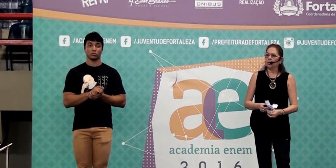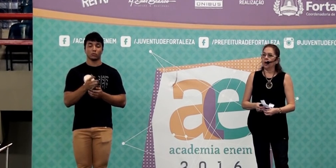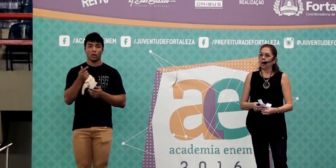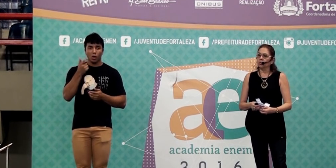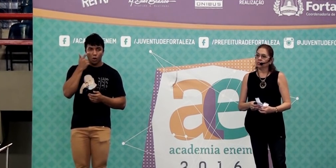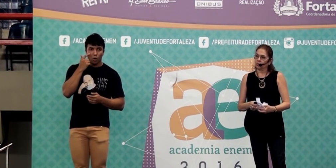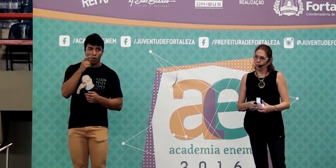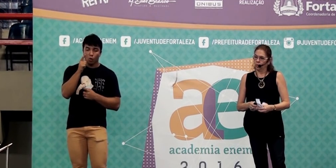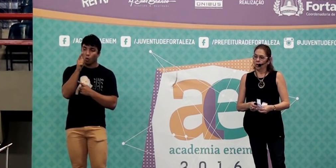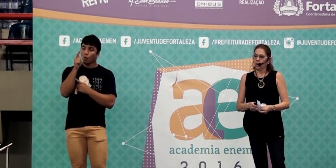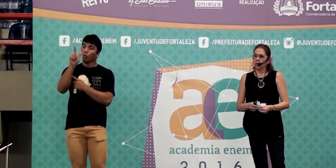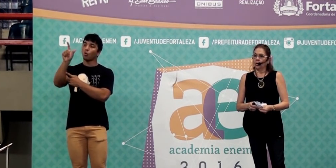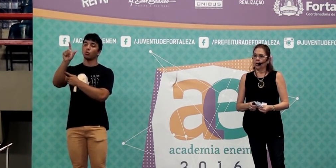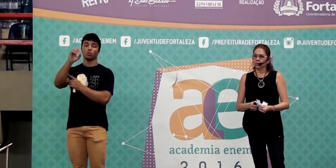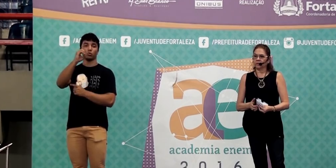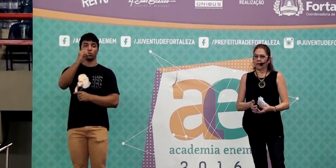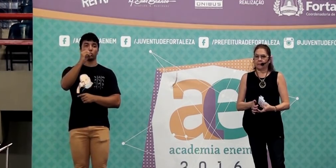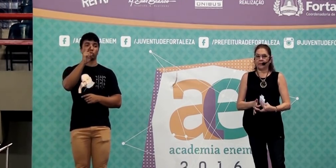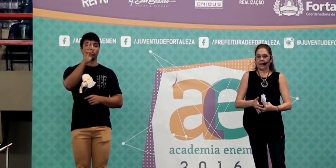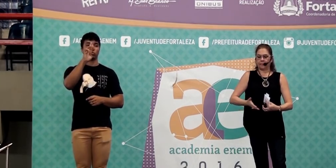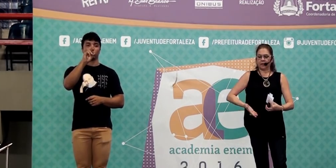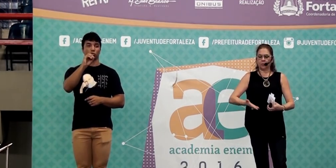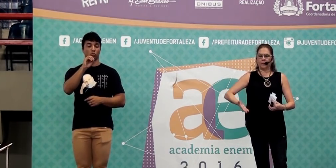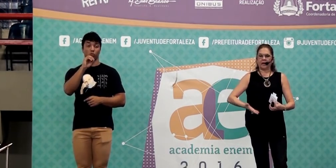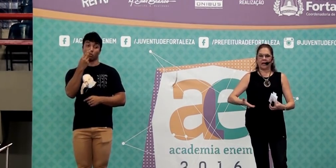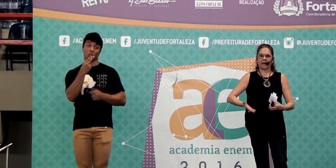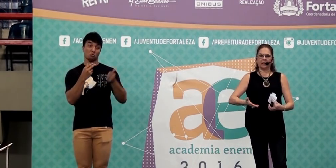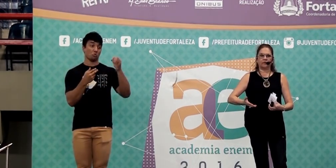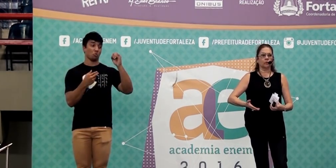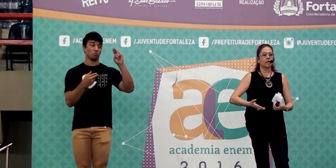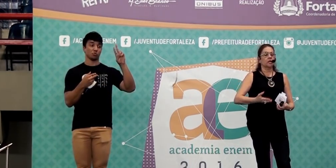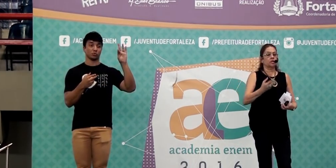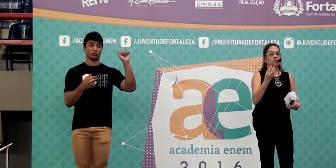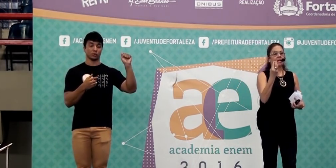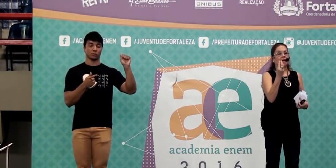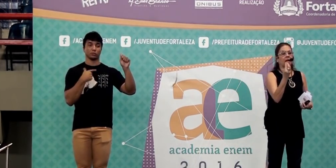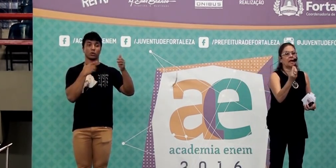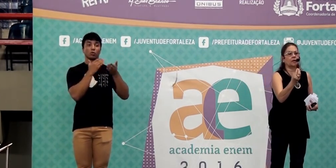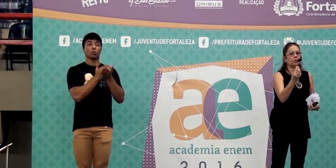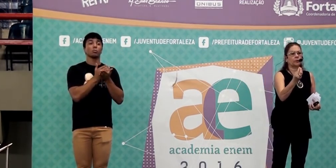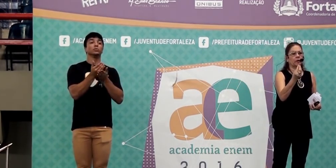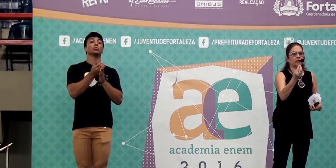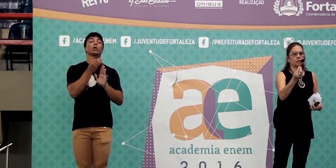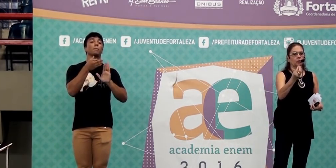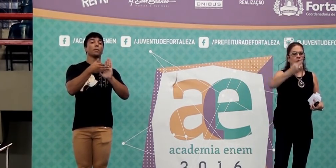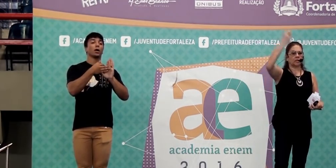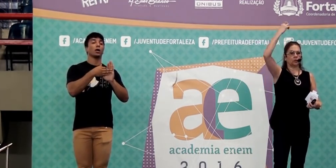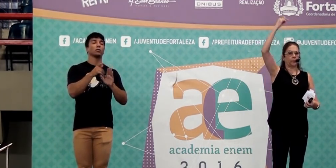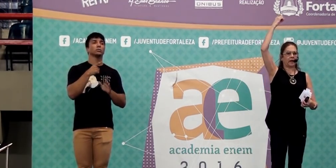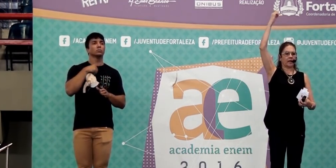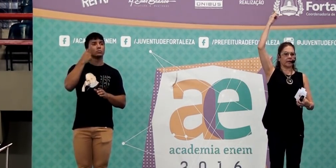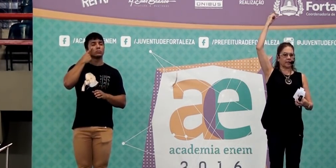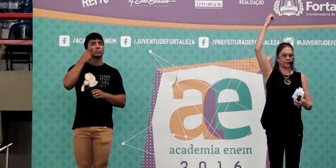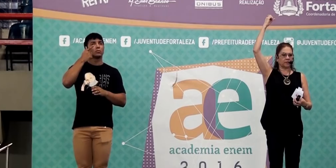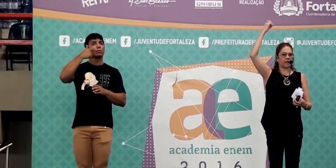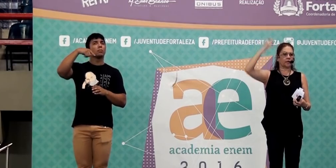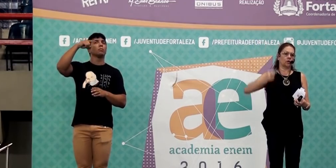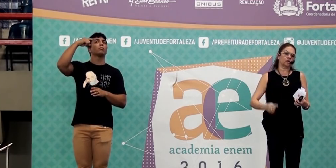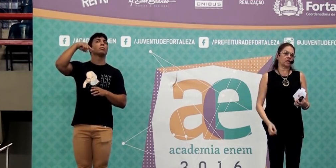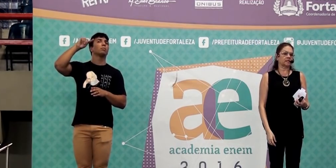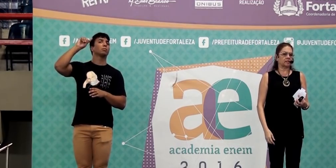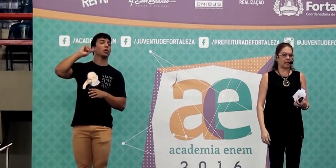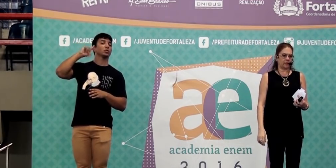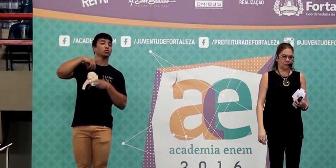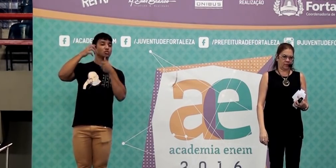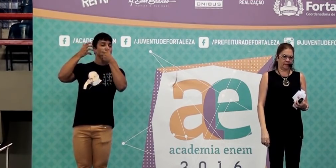eu digo outro ou outra, para abrir um parágrafo, está claro para o leitor que no parágrafo